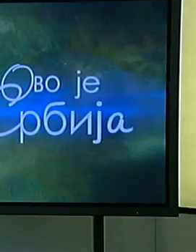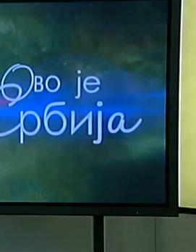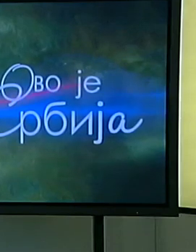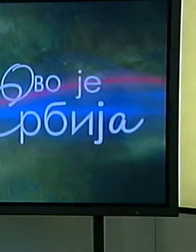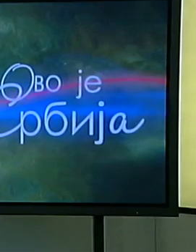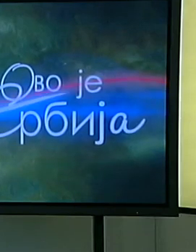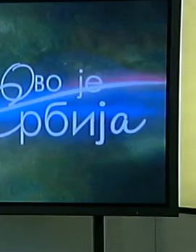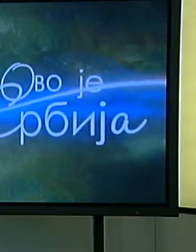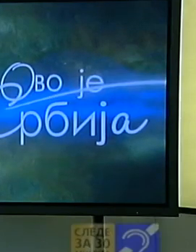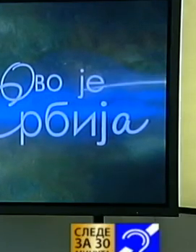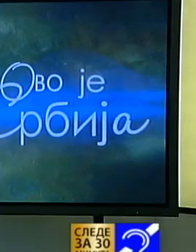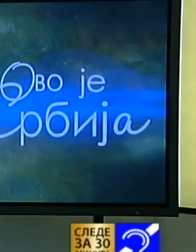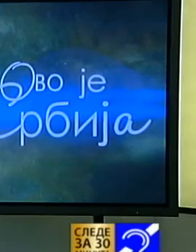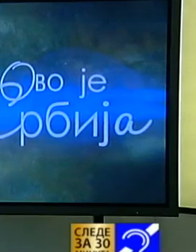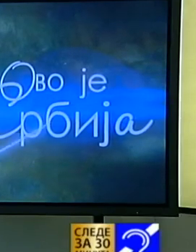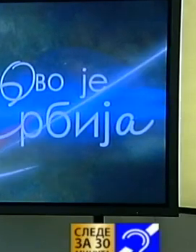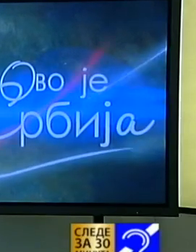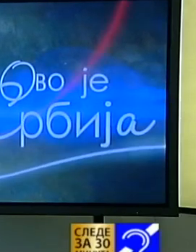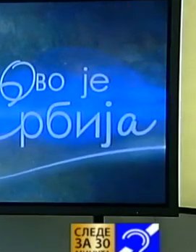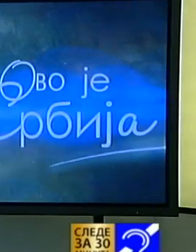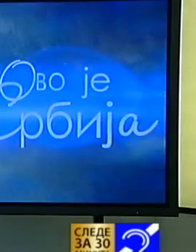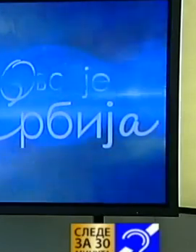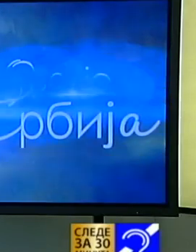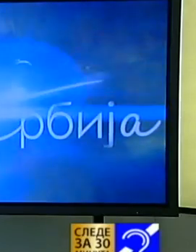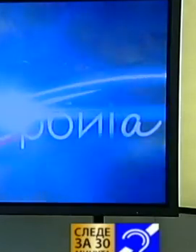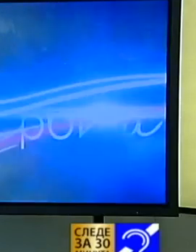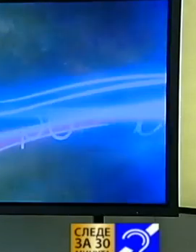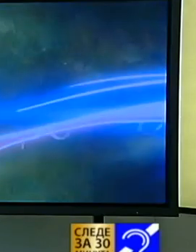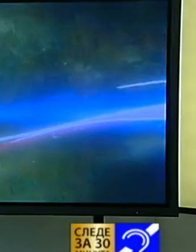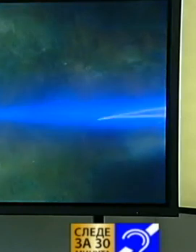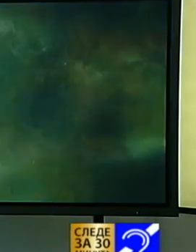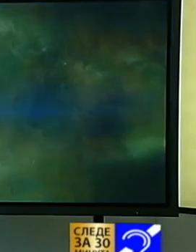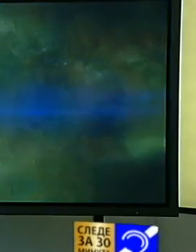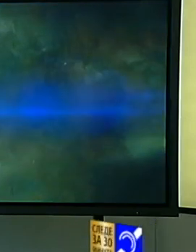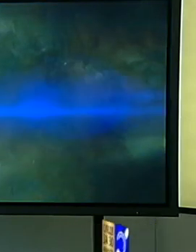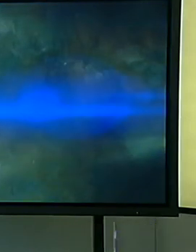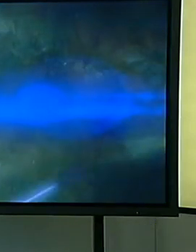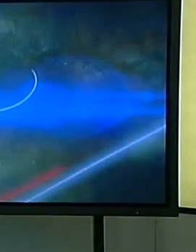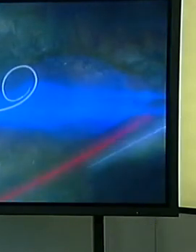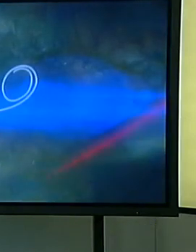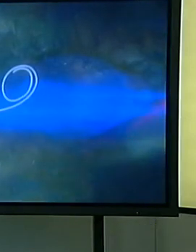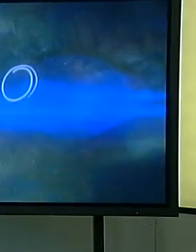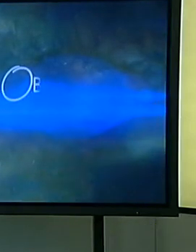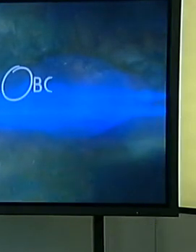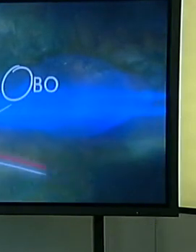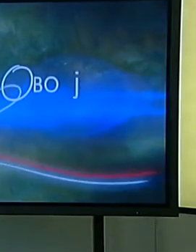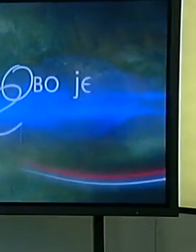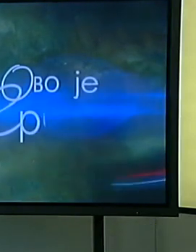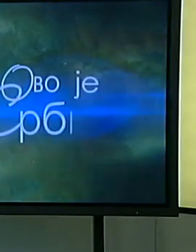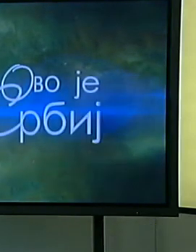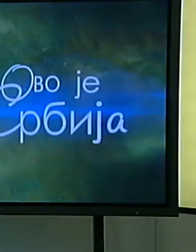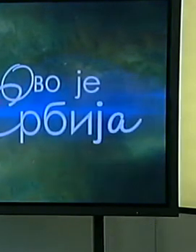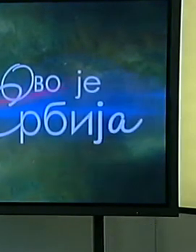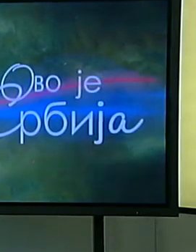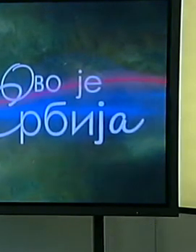Poštovani gledaoci, kao i svakog dana, tada su vesti na znakovnom jeziku, kraći pregled vesti. A pogledajte o čemu ćemo danas govoriti